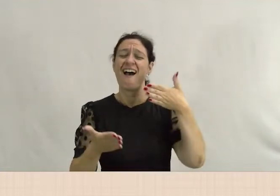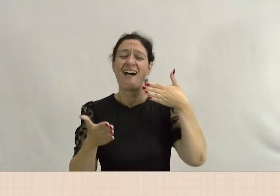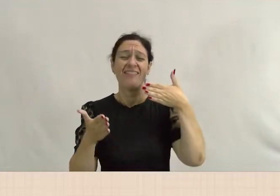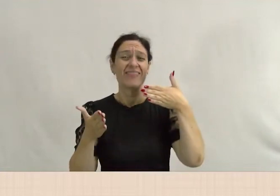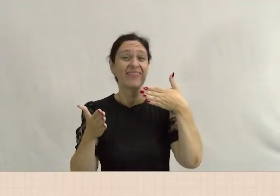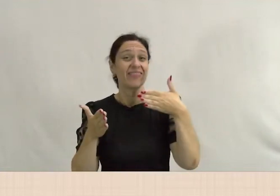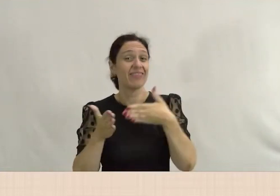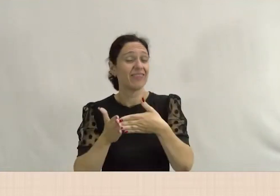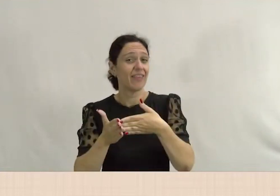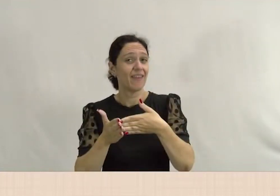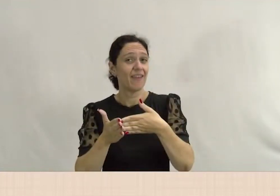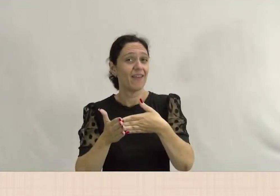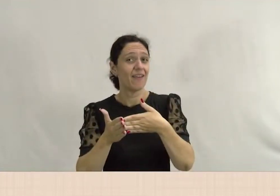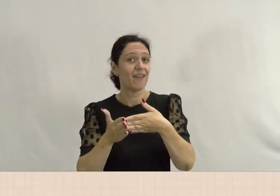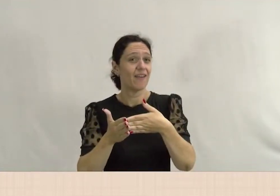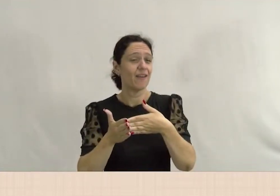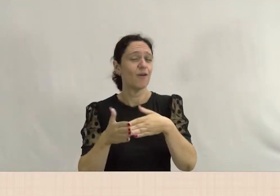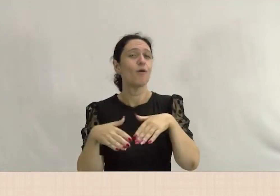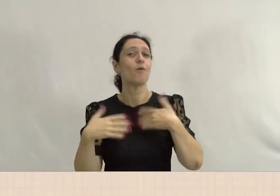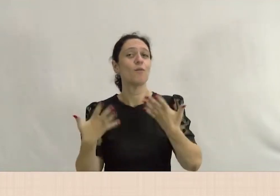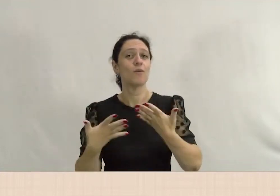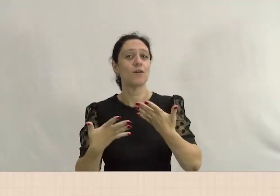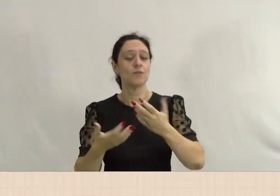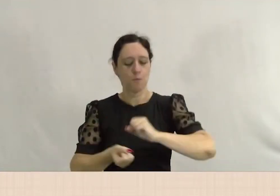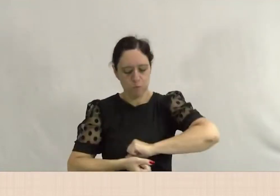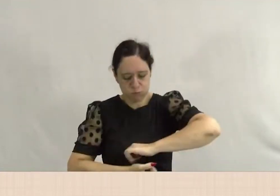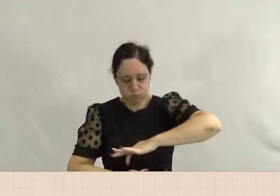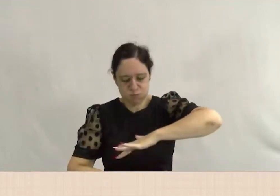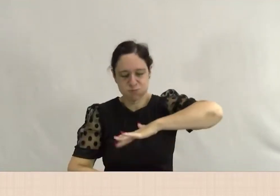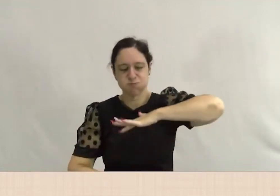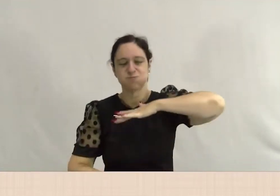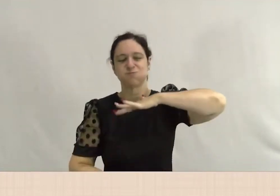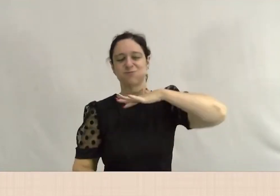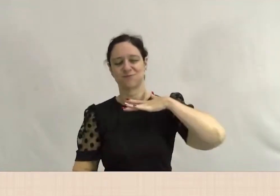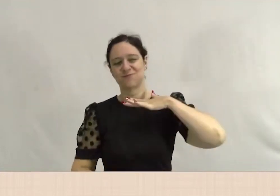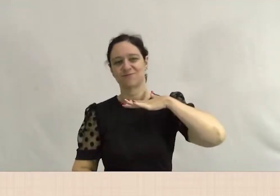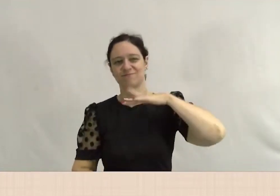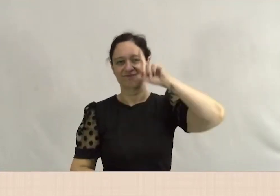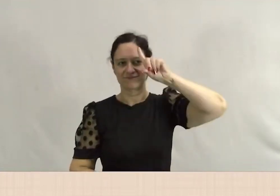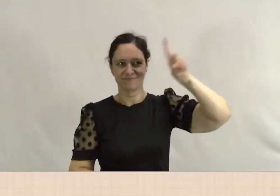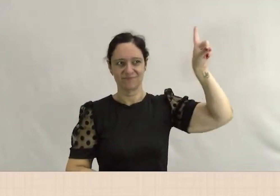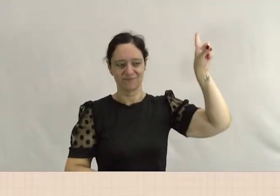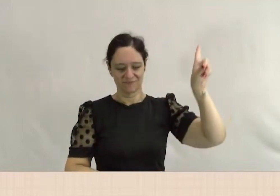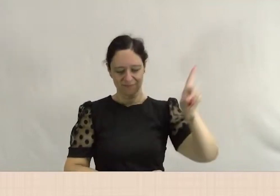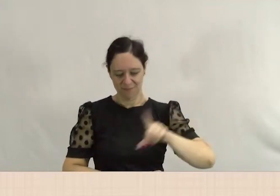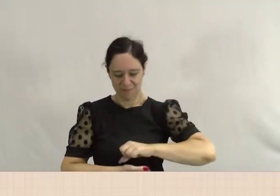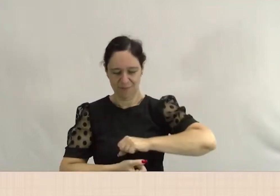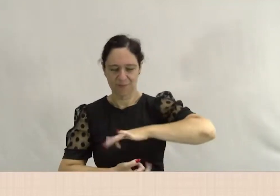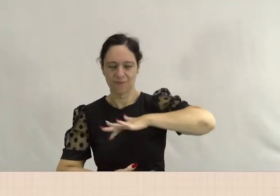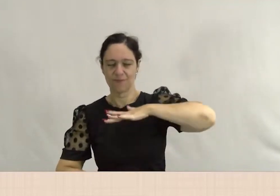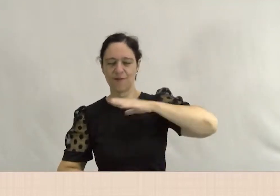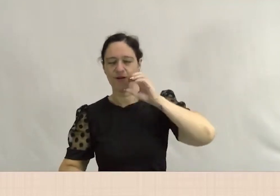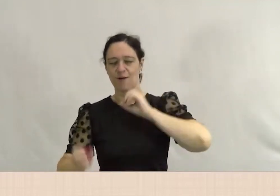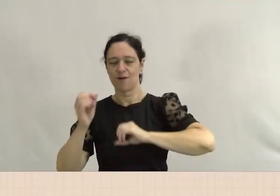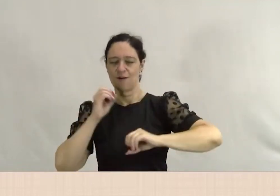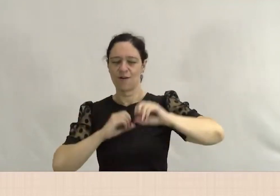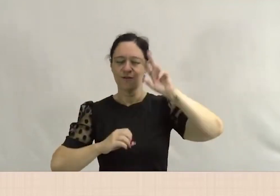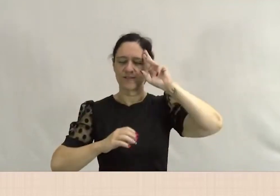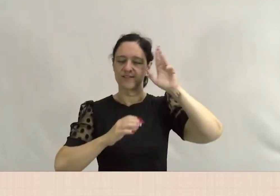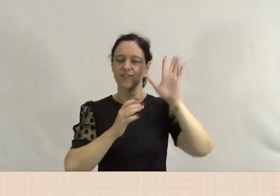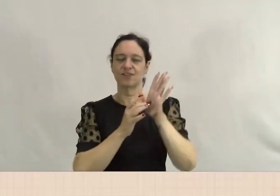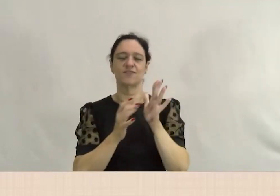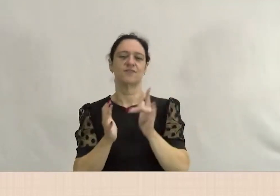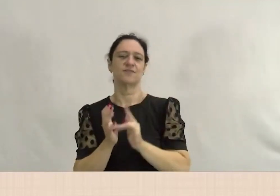até preencher-nos com a plenitude de Deus. Ó Senhor